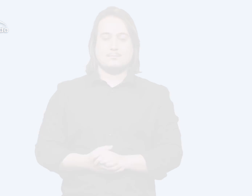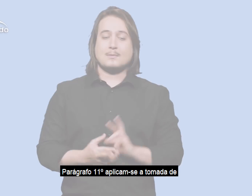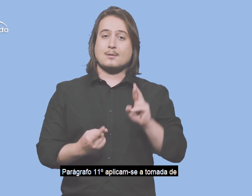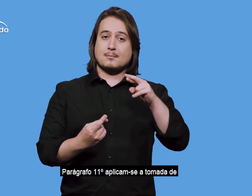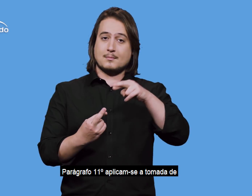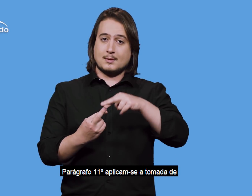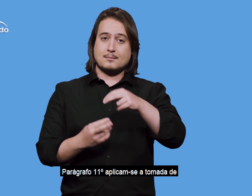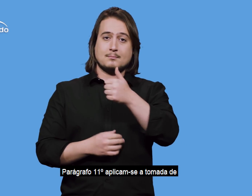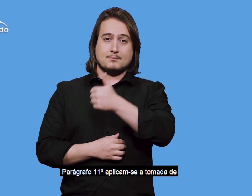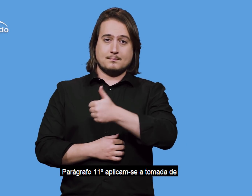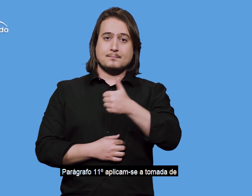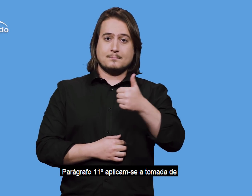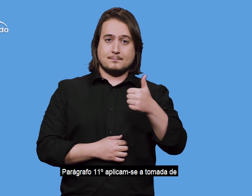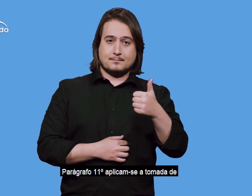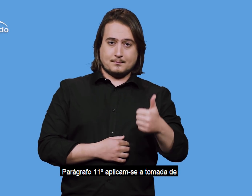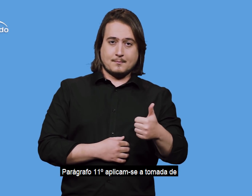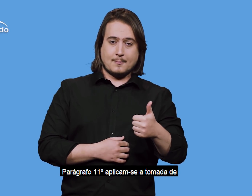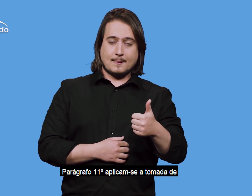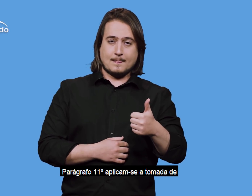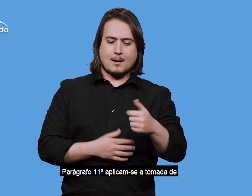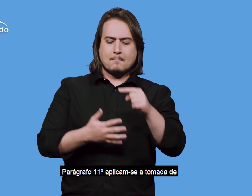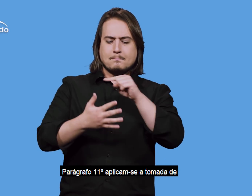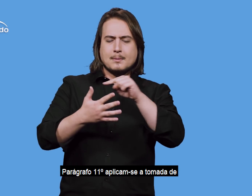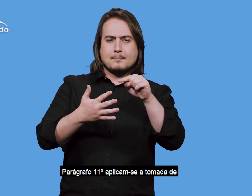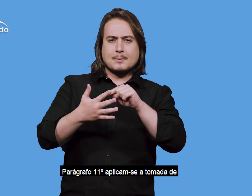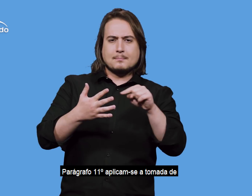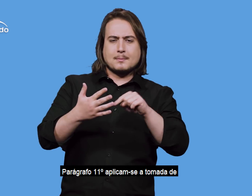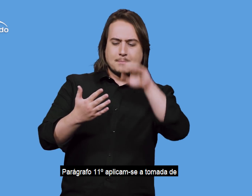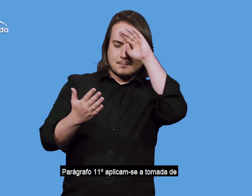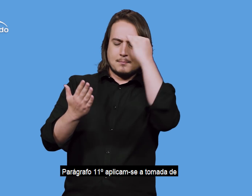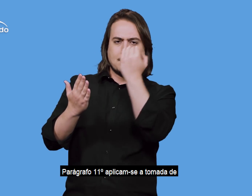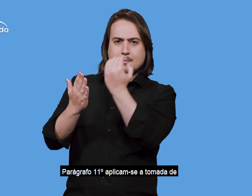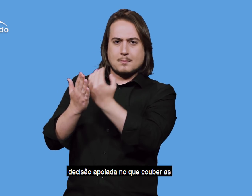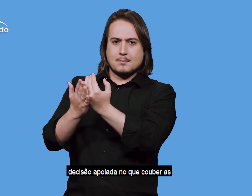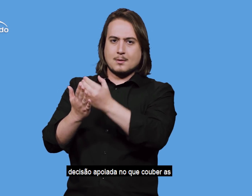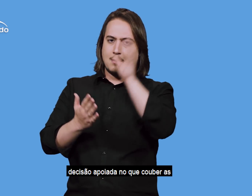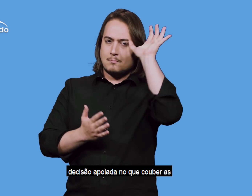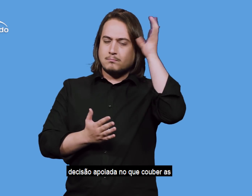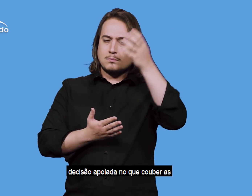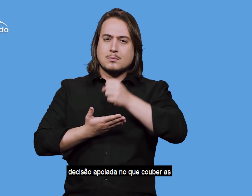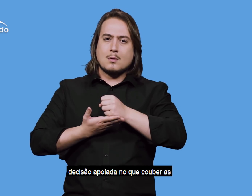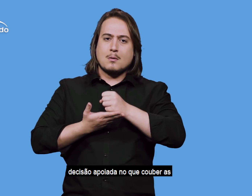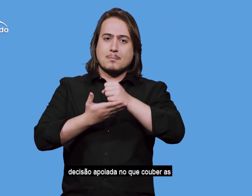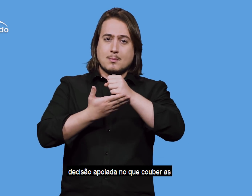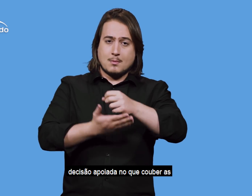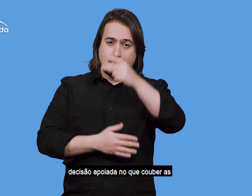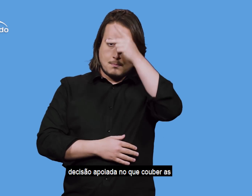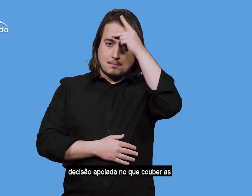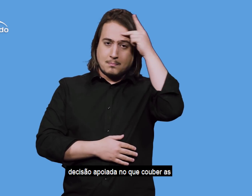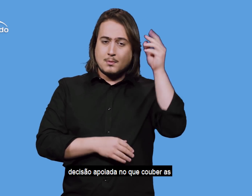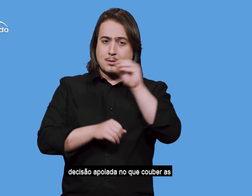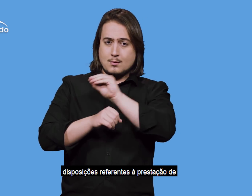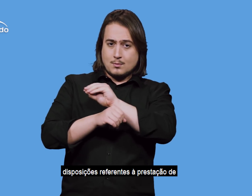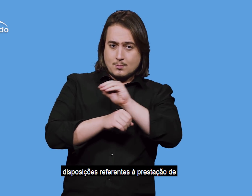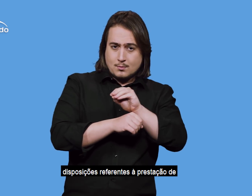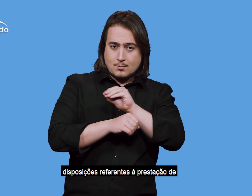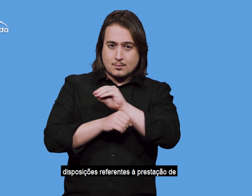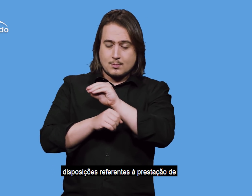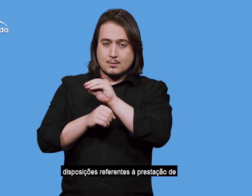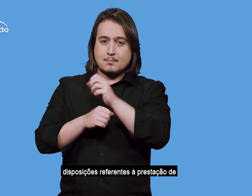parágrafo 11º aplicam-se a tomada de decisão apoiada no que couber as disposições referentes à